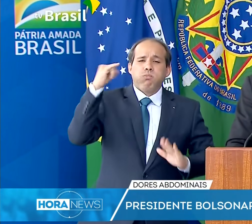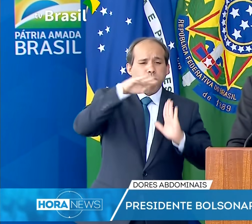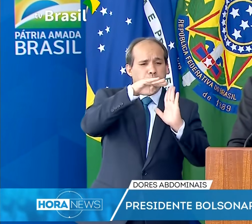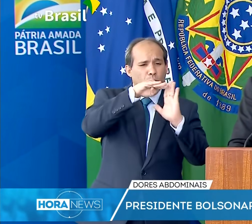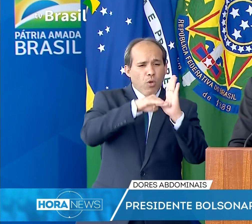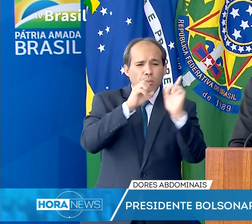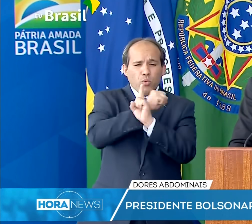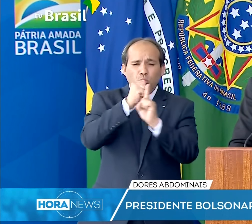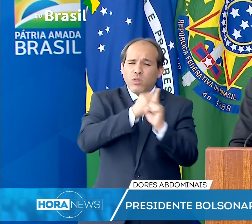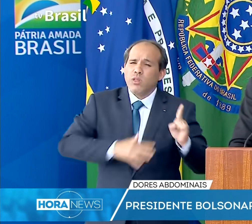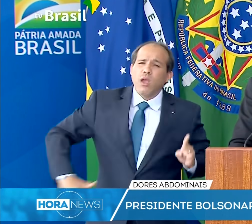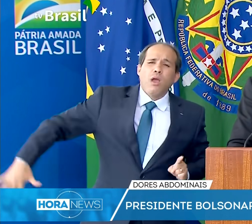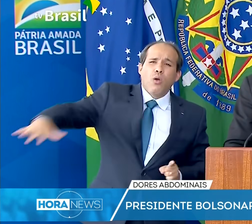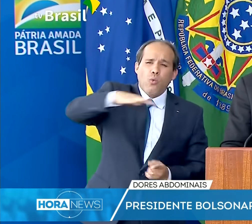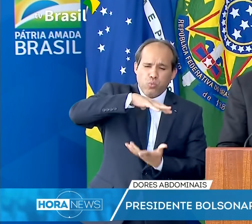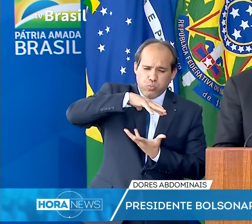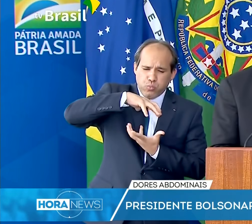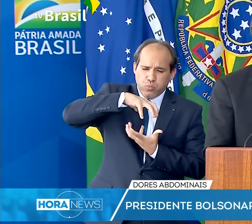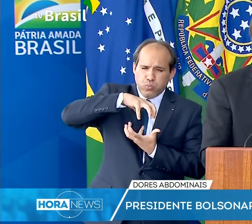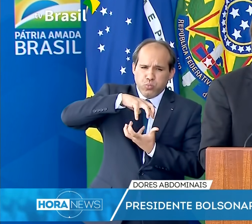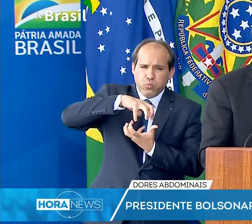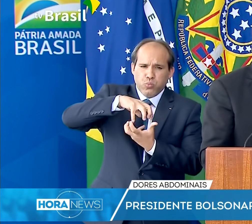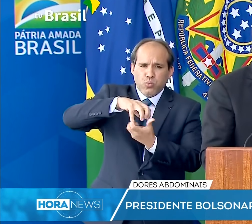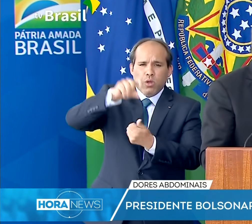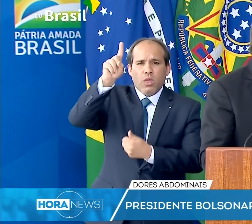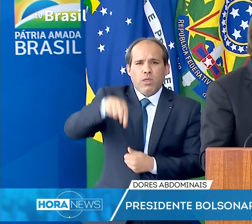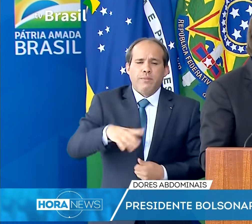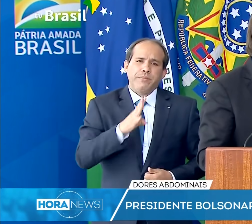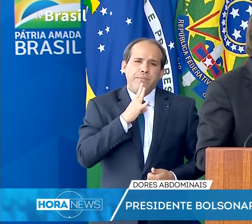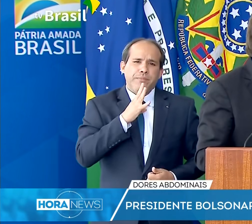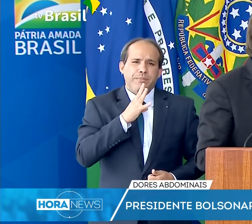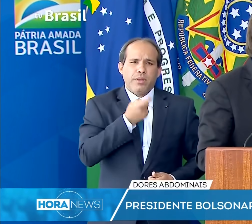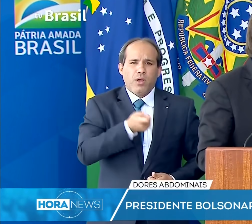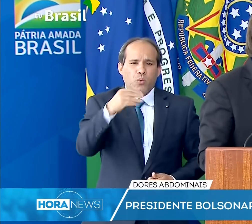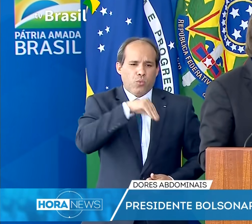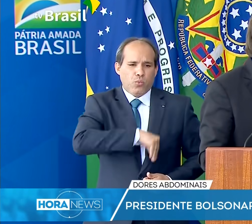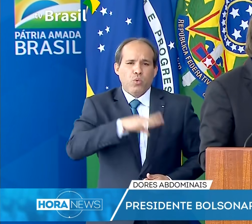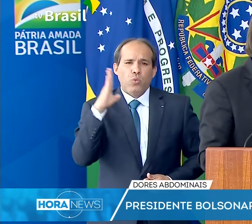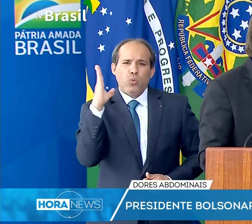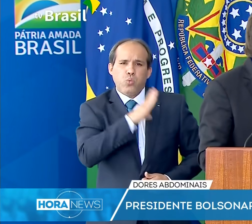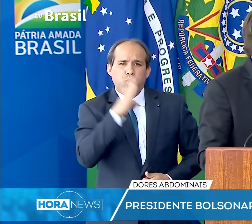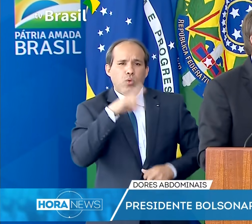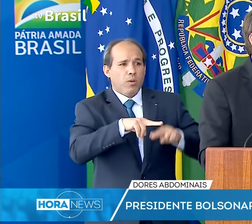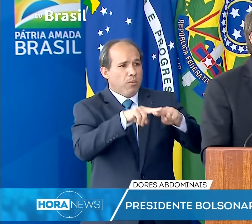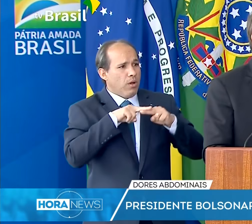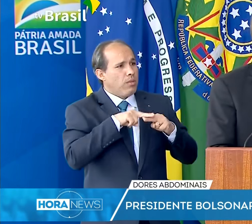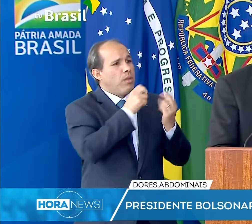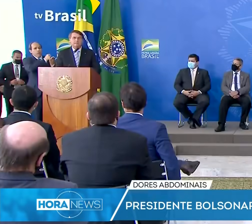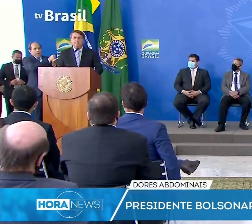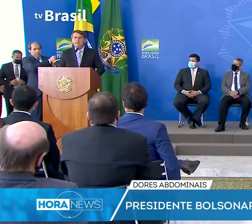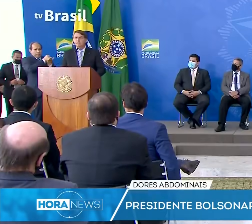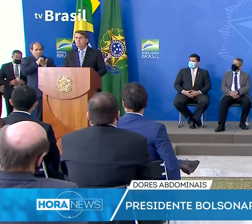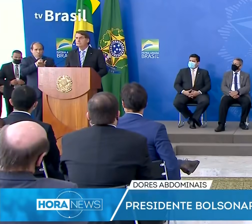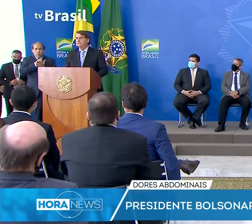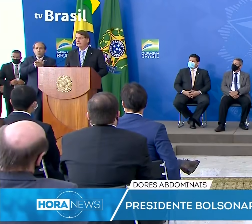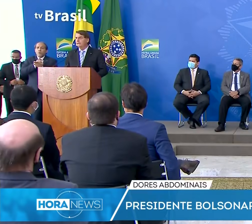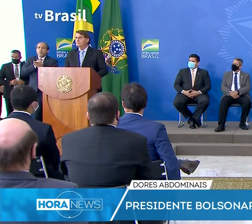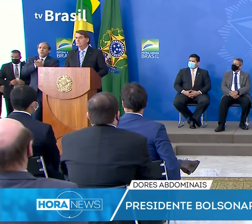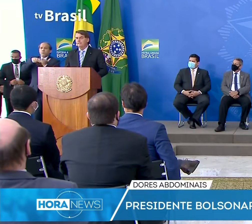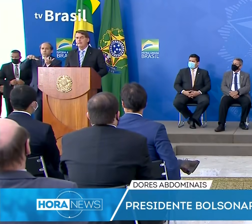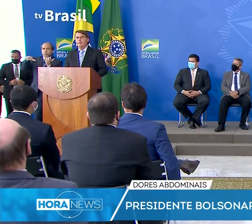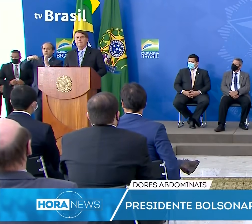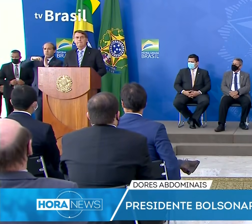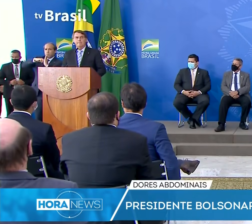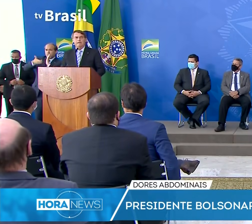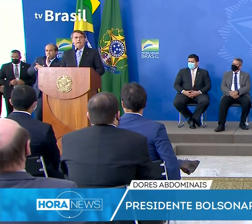constatou uma obstrução intestinal e resolveu levá-lo para São Paulo onde fará exames complementares para definição da